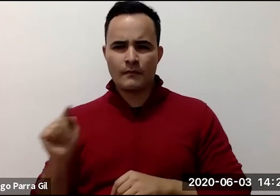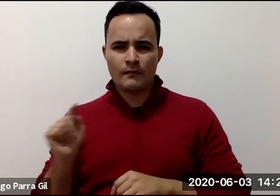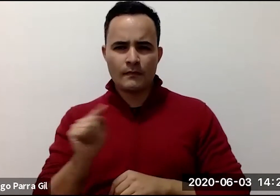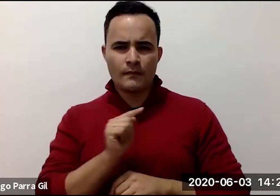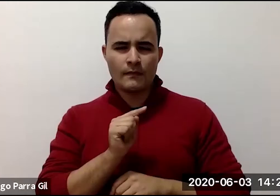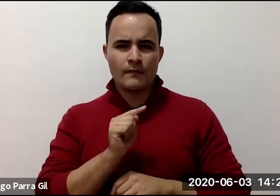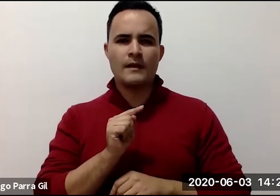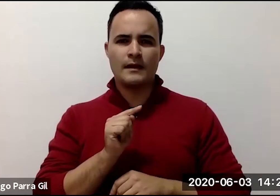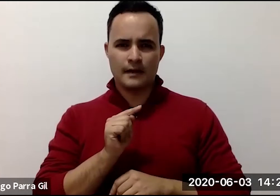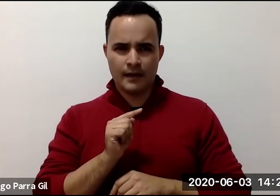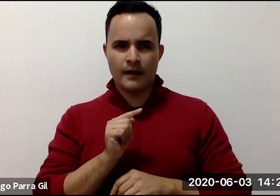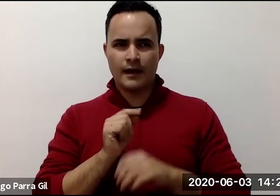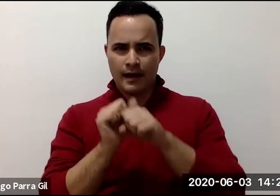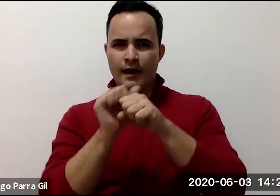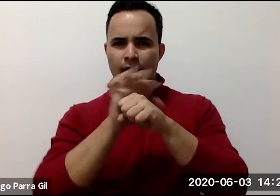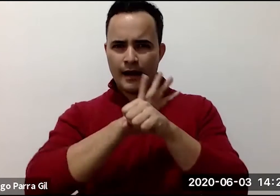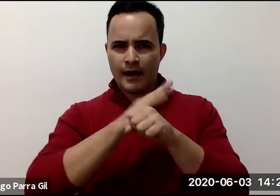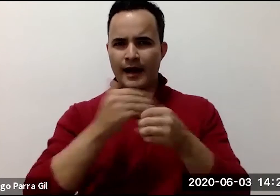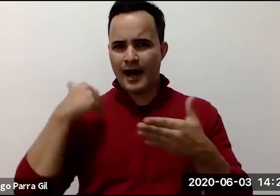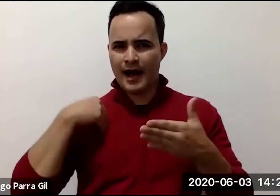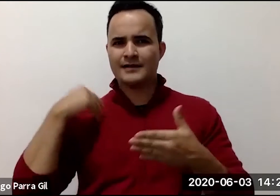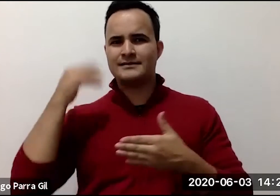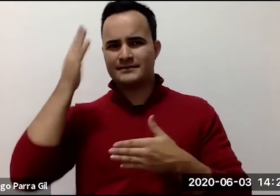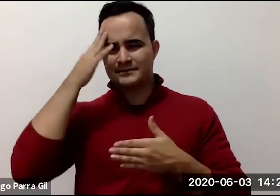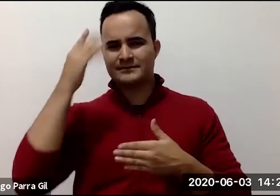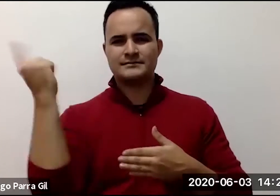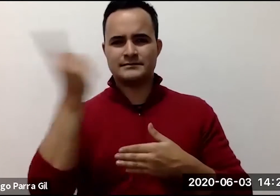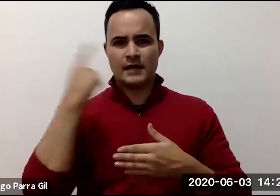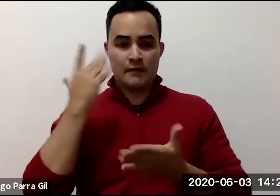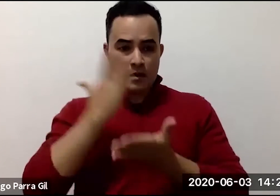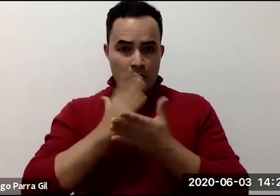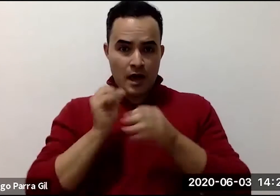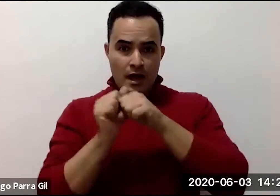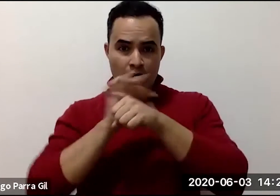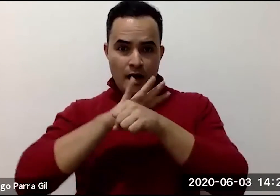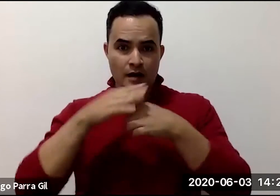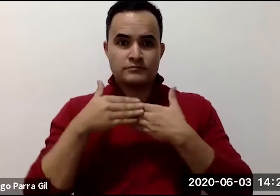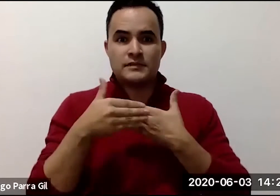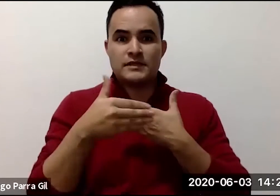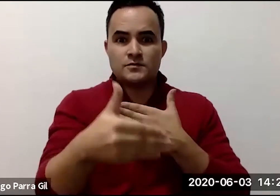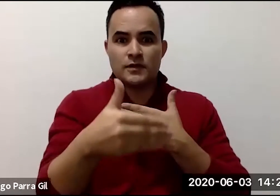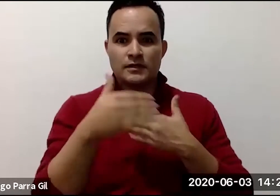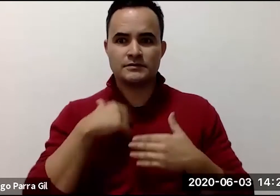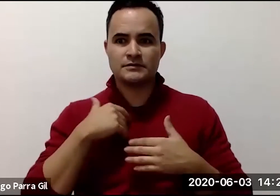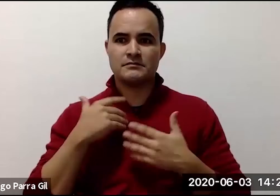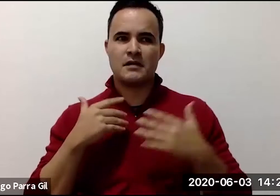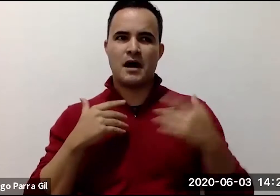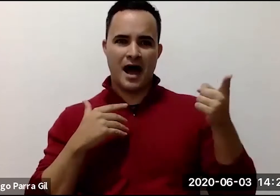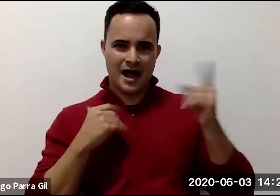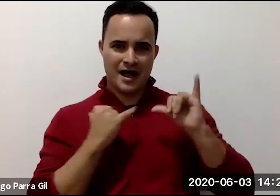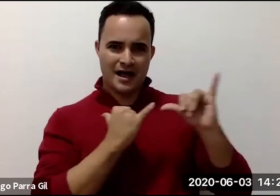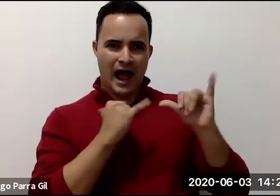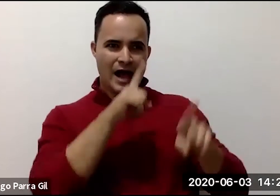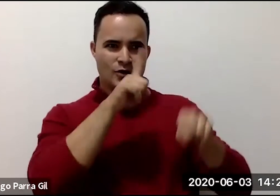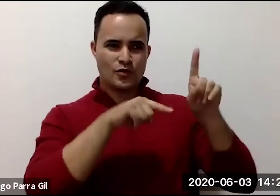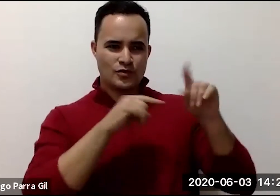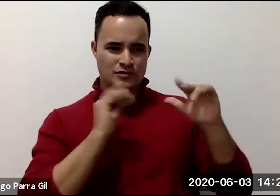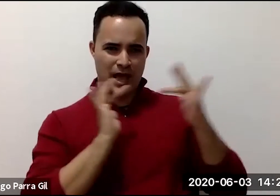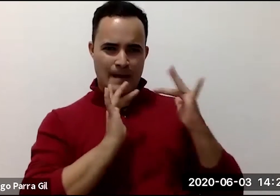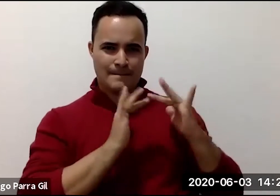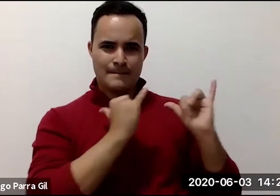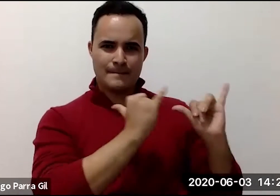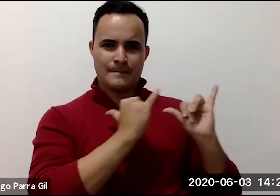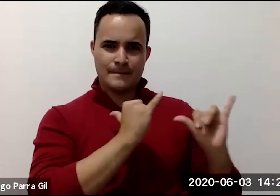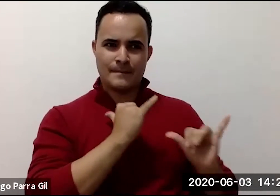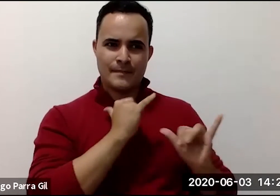antes de la pandemia, pero que ahora a la mayoría se les hace más cotidiano por este contexto, me parece importante, ¿no?